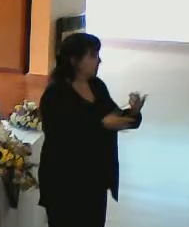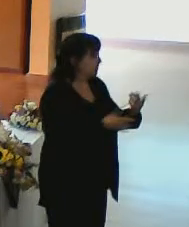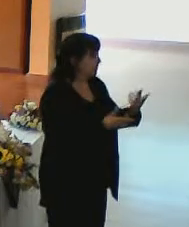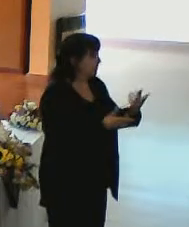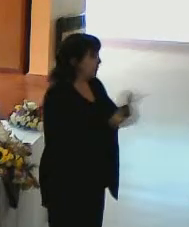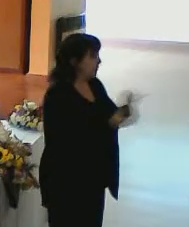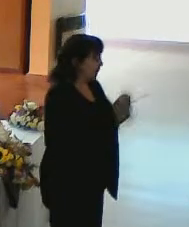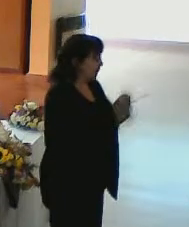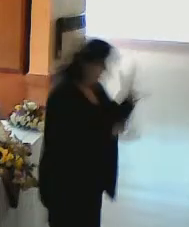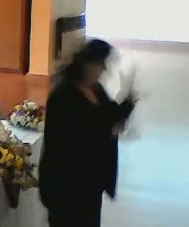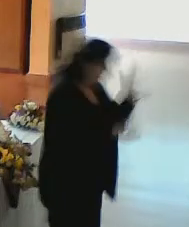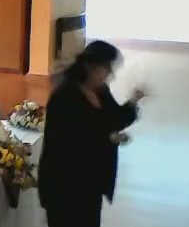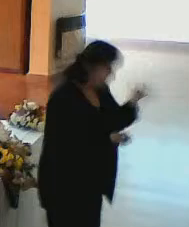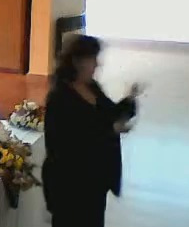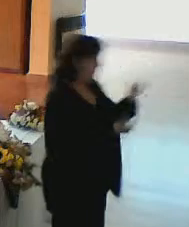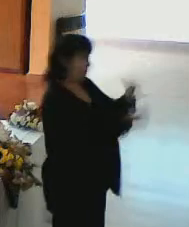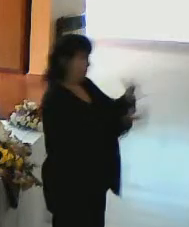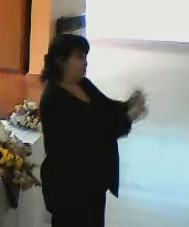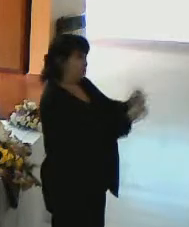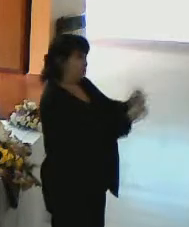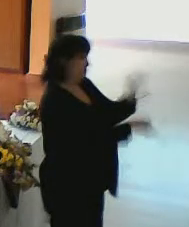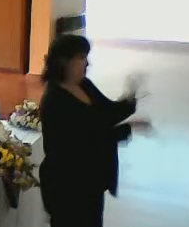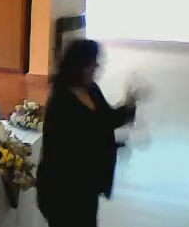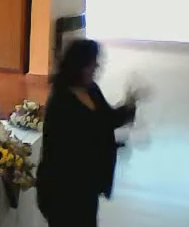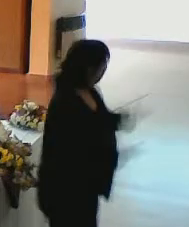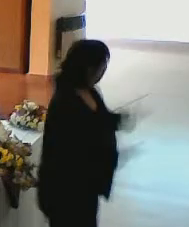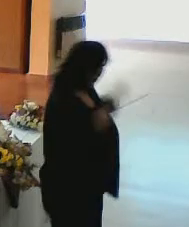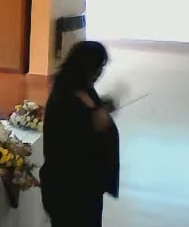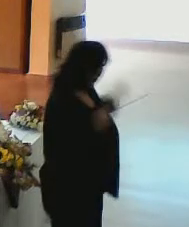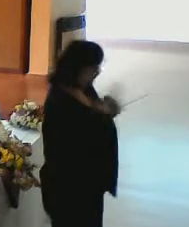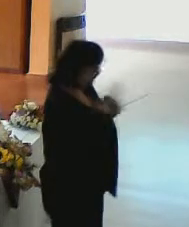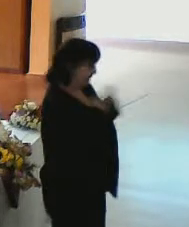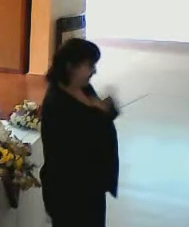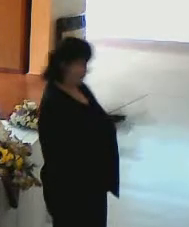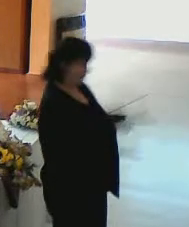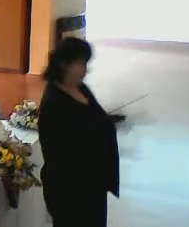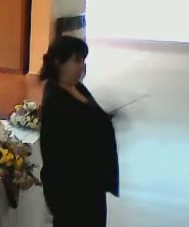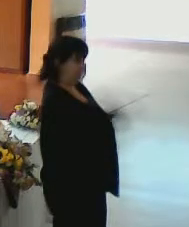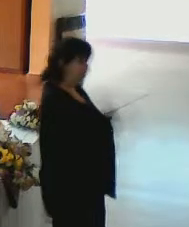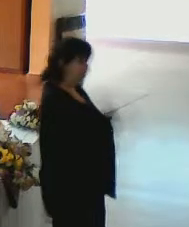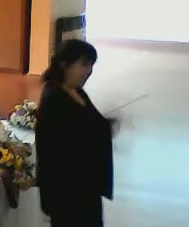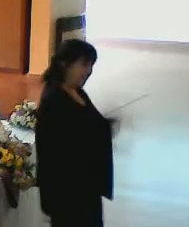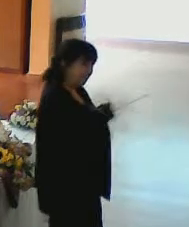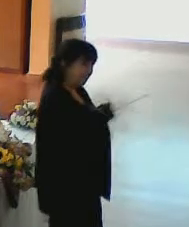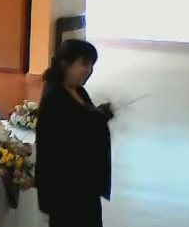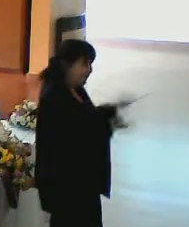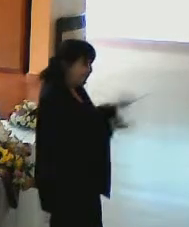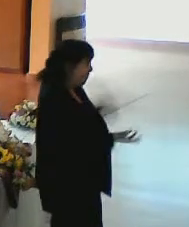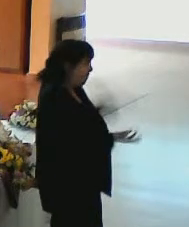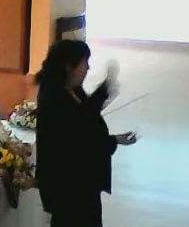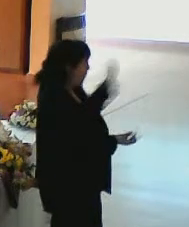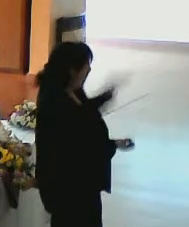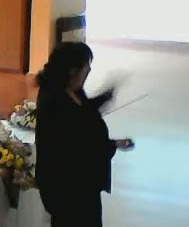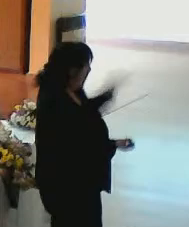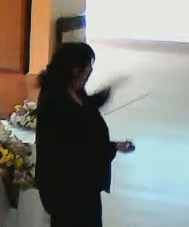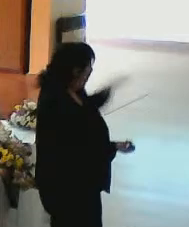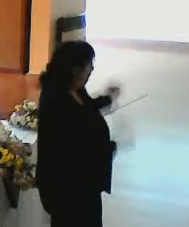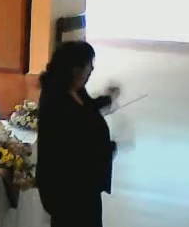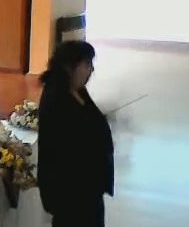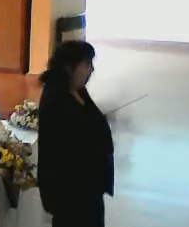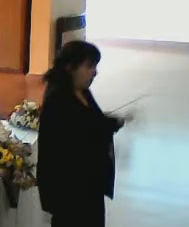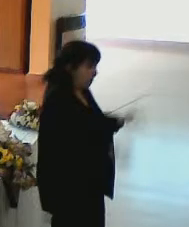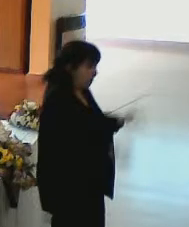nada, le hace tener una conducta impulsiva, un berrinche, una respuesta que es desproporcionada para lo